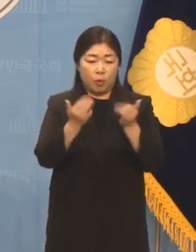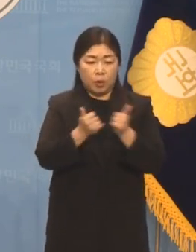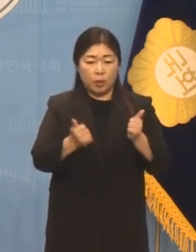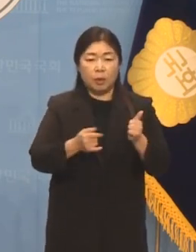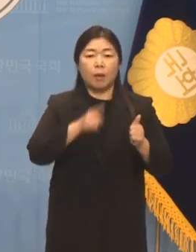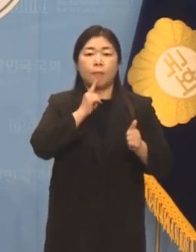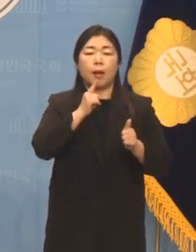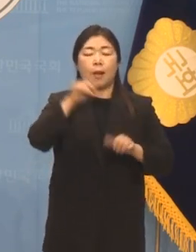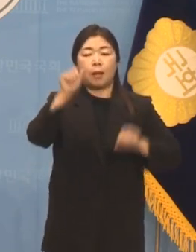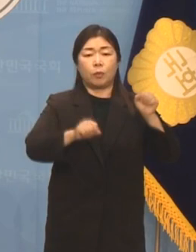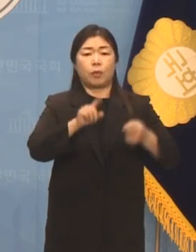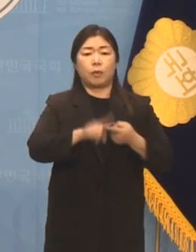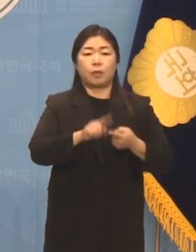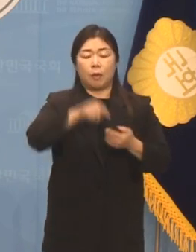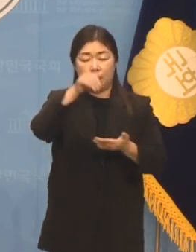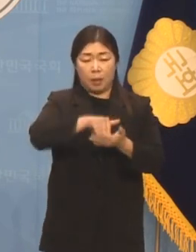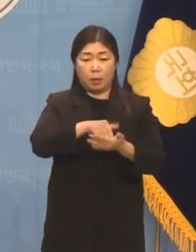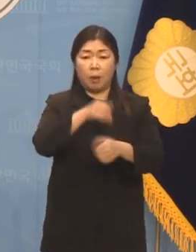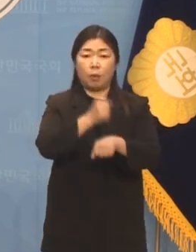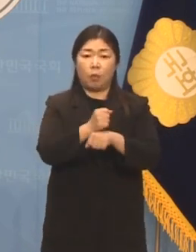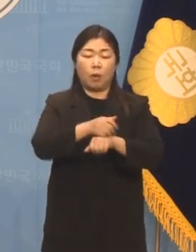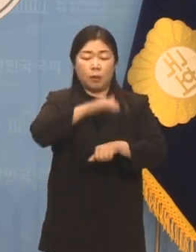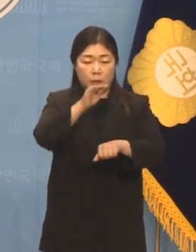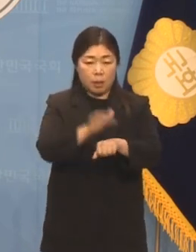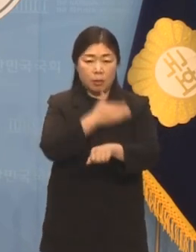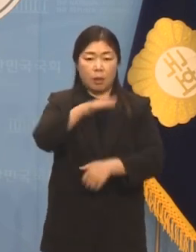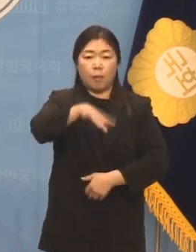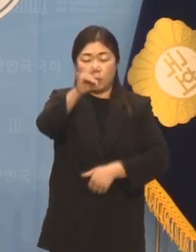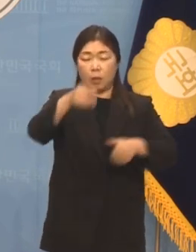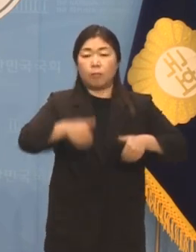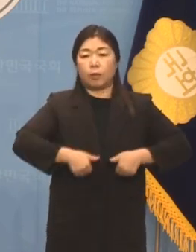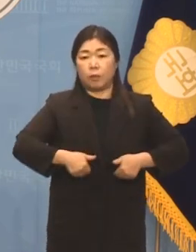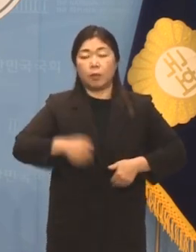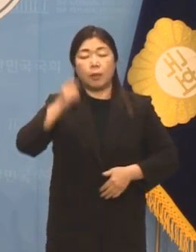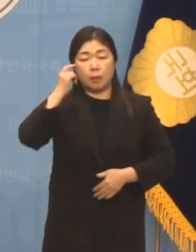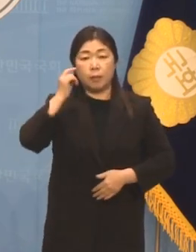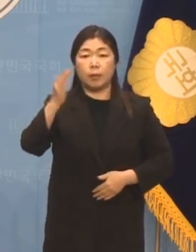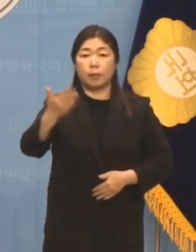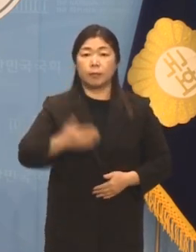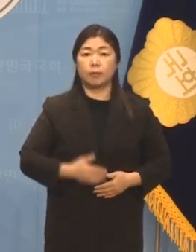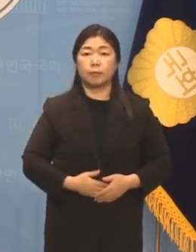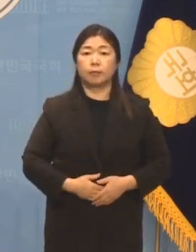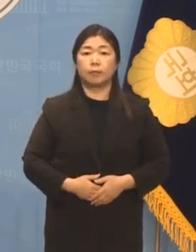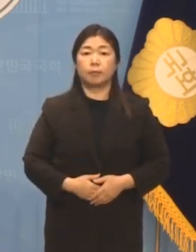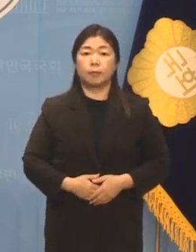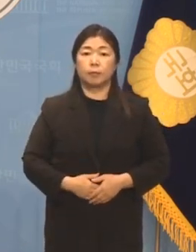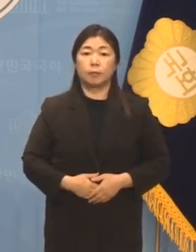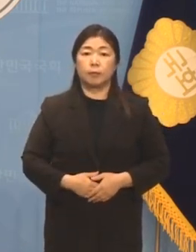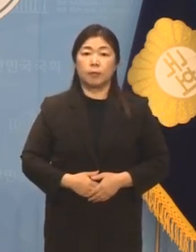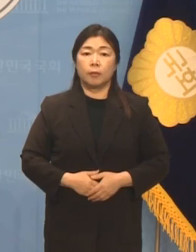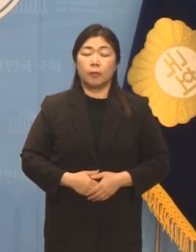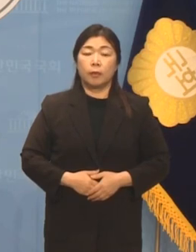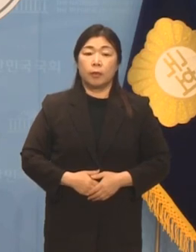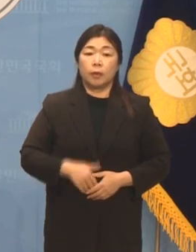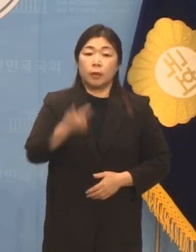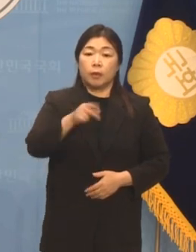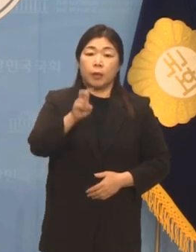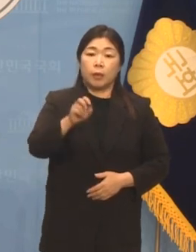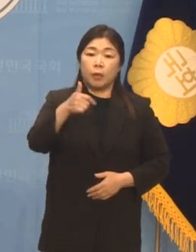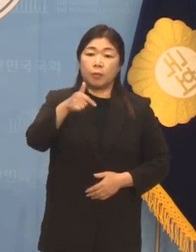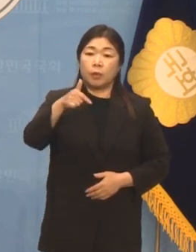통하게 반성하고 마땅히 사죄부터 하는 것이 먼저입니다 김근태